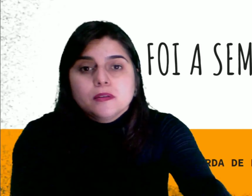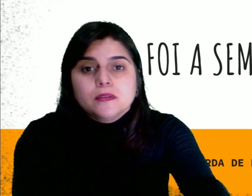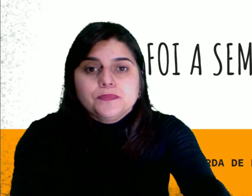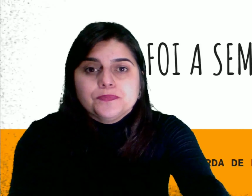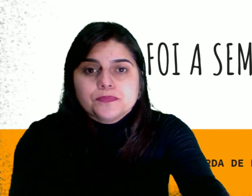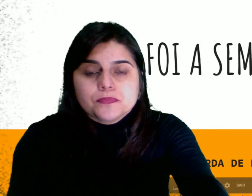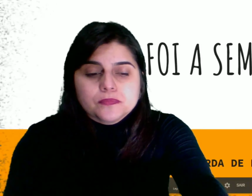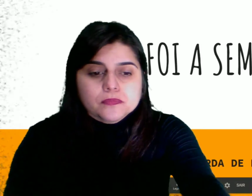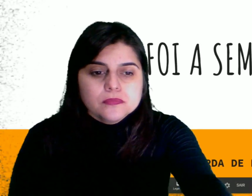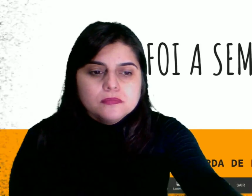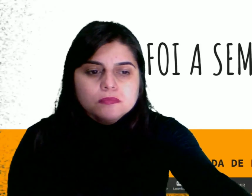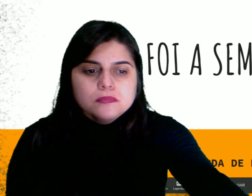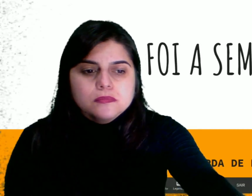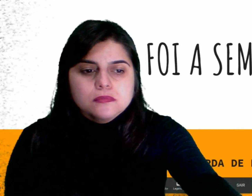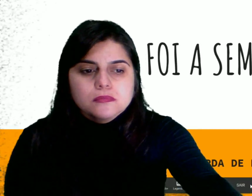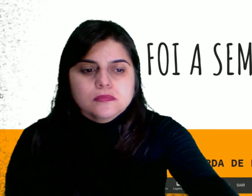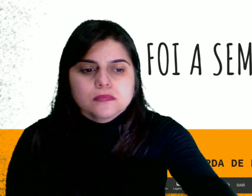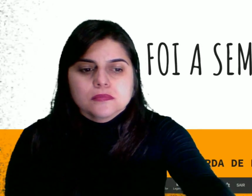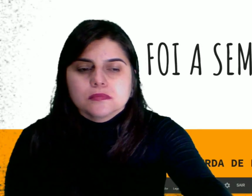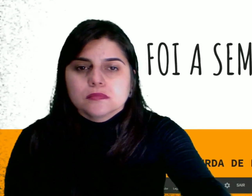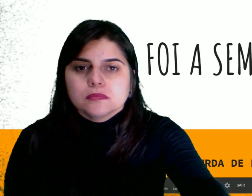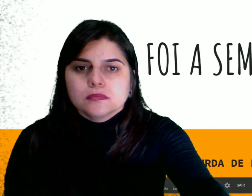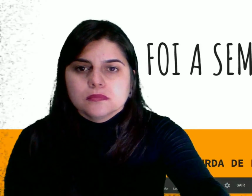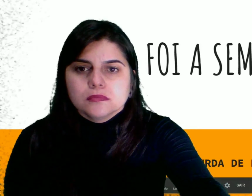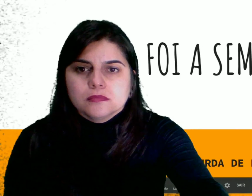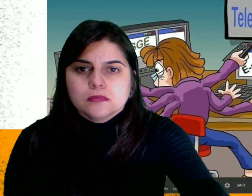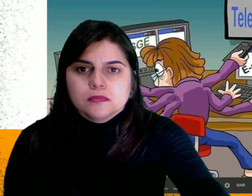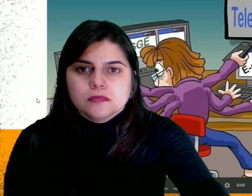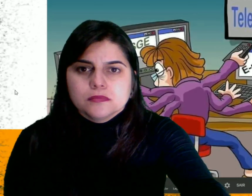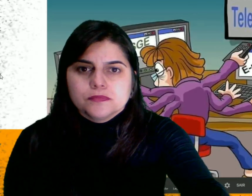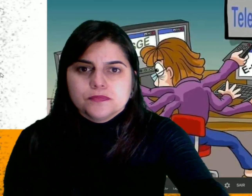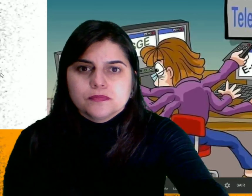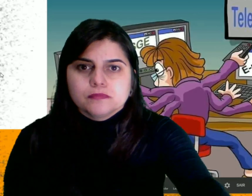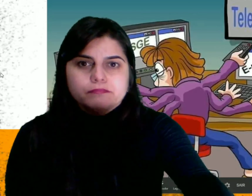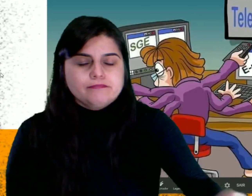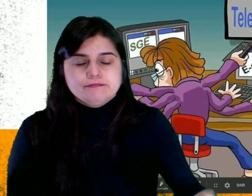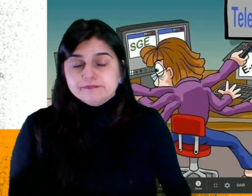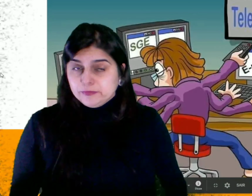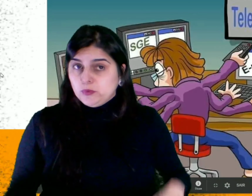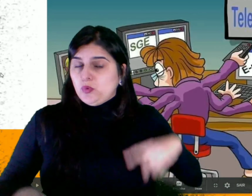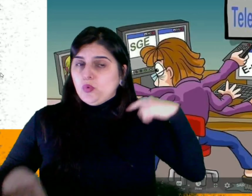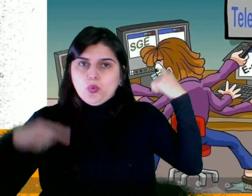junto com o aluno ali, né? Com meu filho ali durante as aulas.